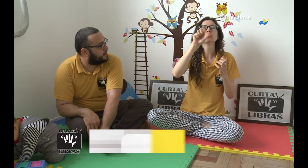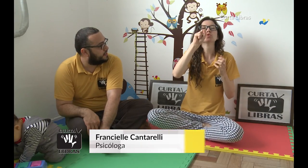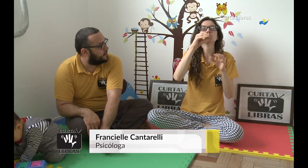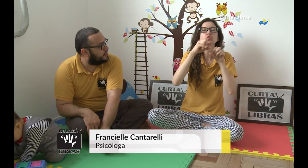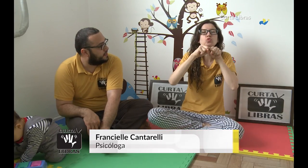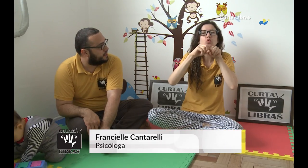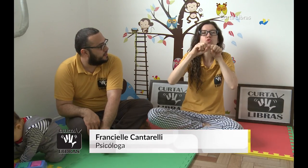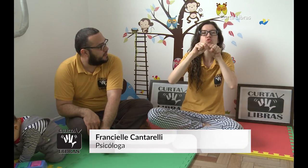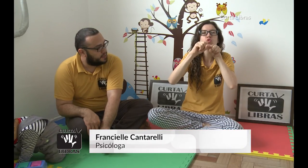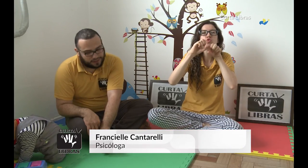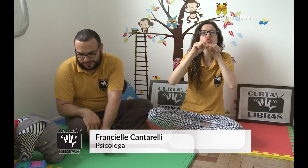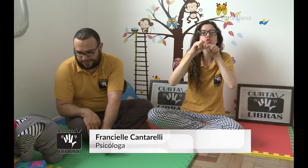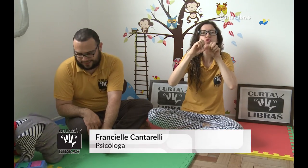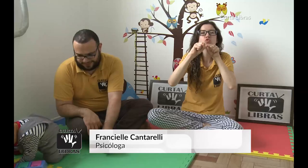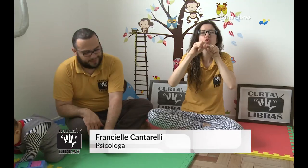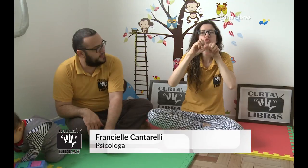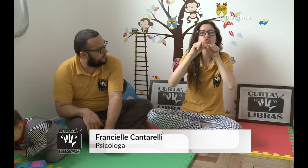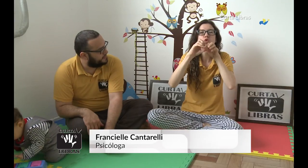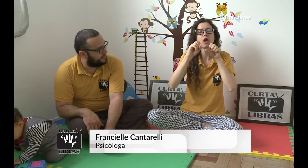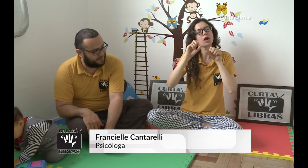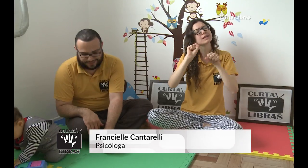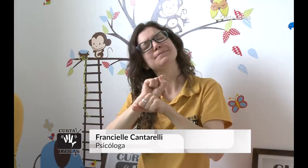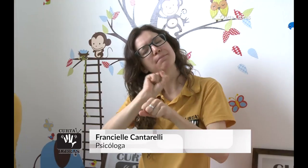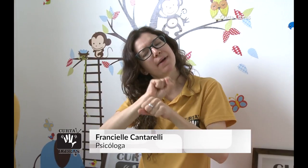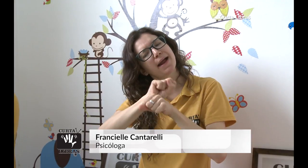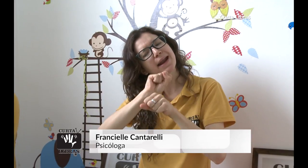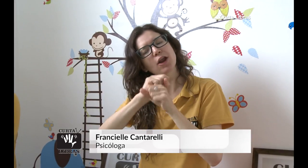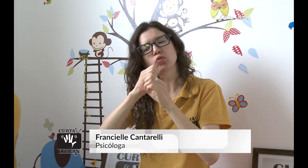Somente quando o pulso cessar Que ele vai ser cortado